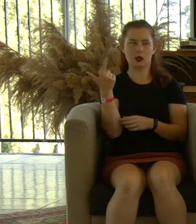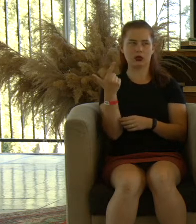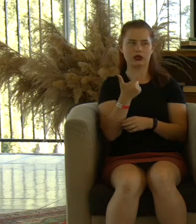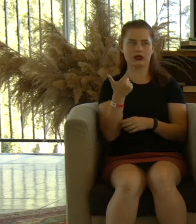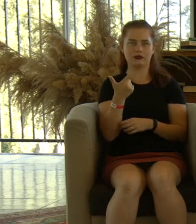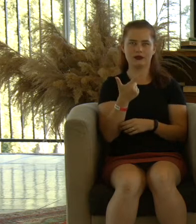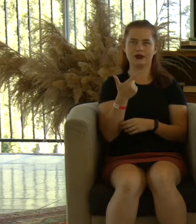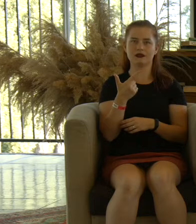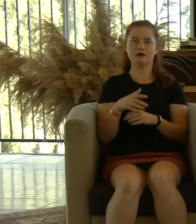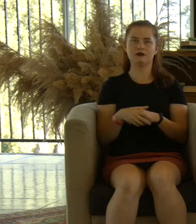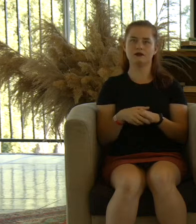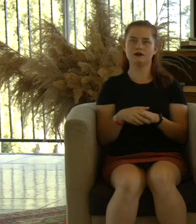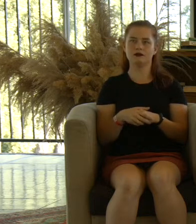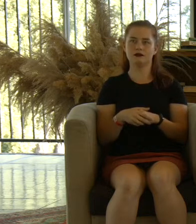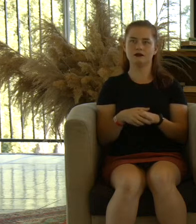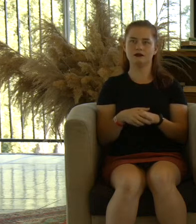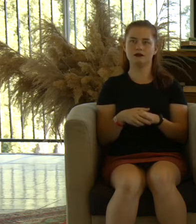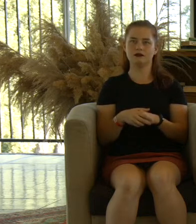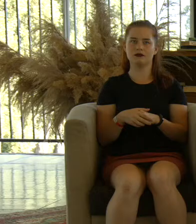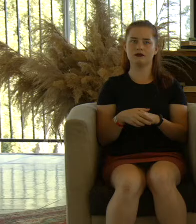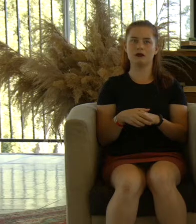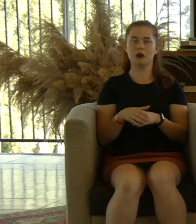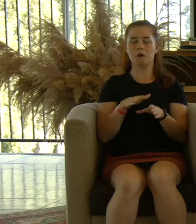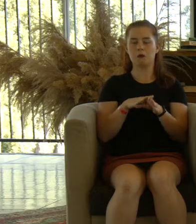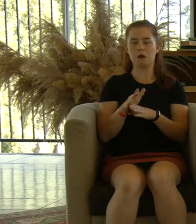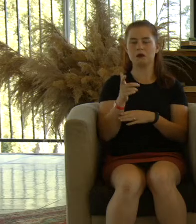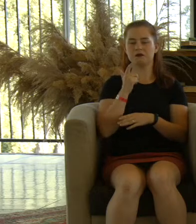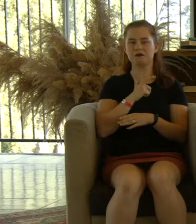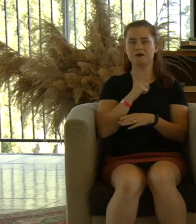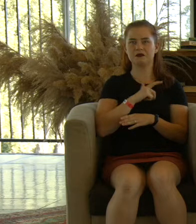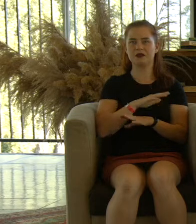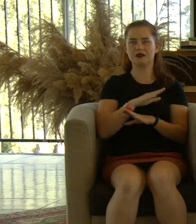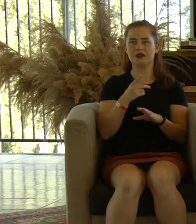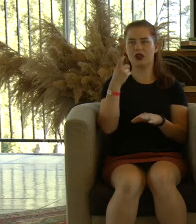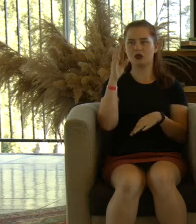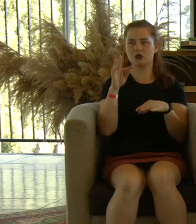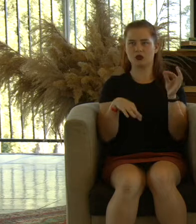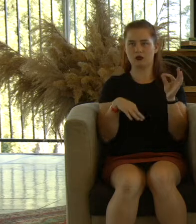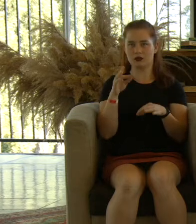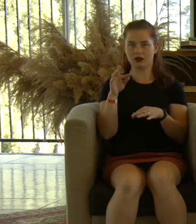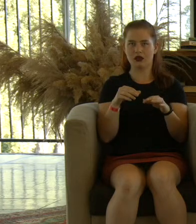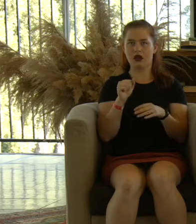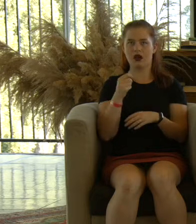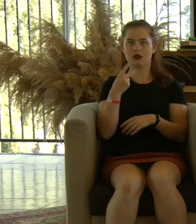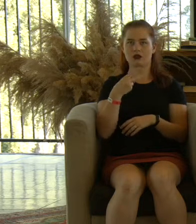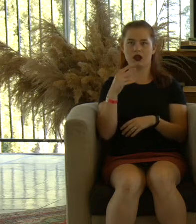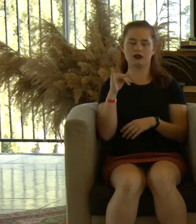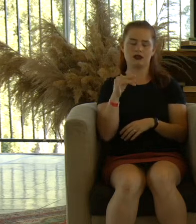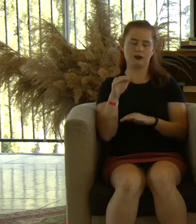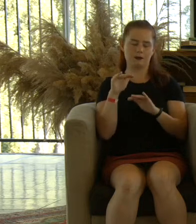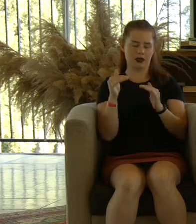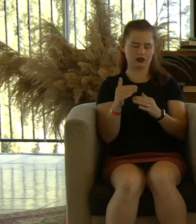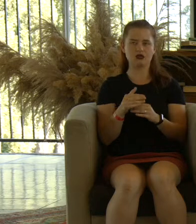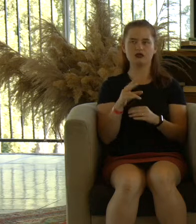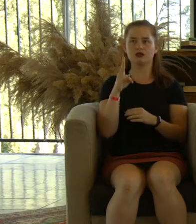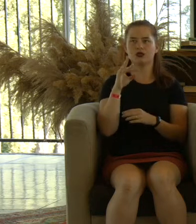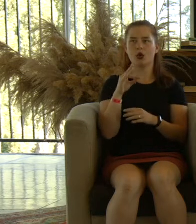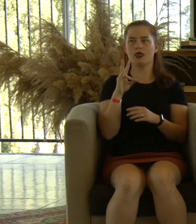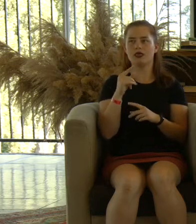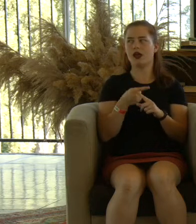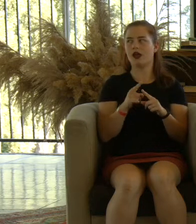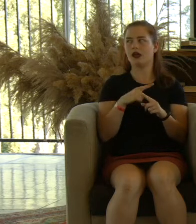с маржой вполне, кстати, себе не сотни процентов, как бы, а там 20%, а то и меньше. Но он на этом